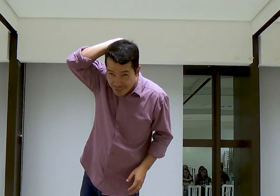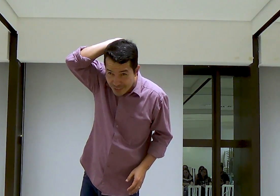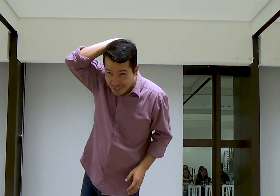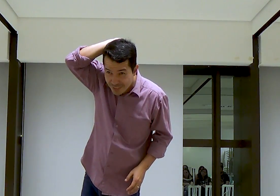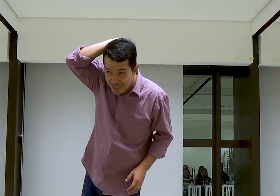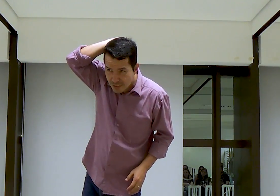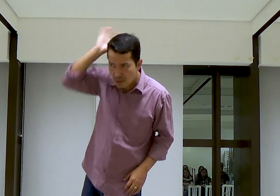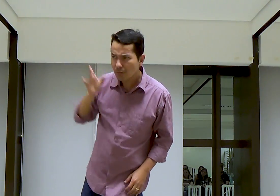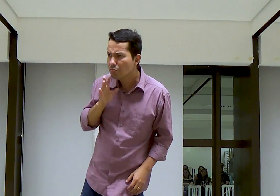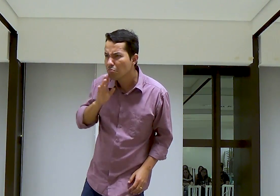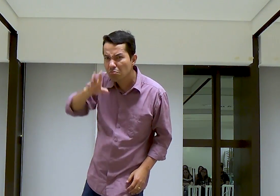você conhece